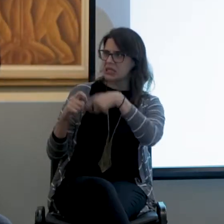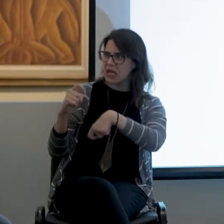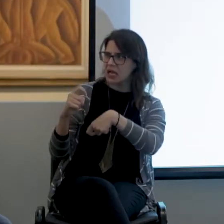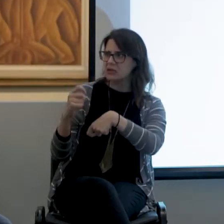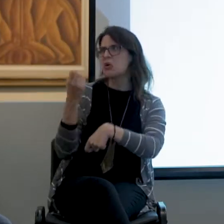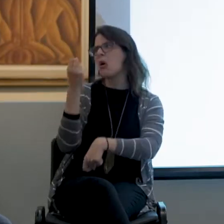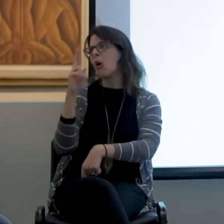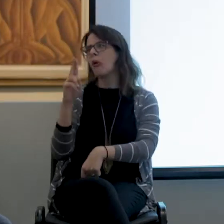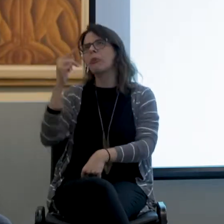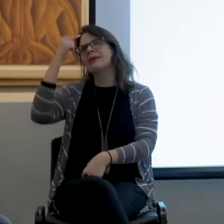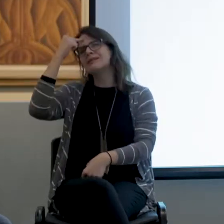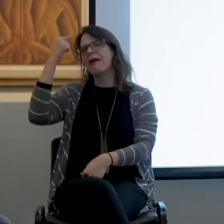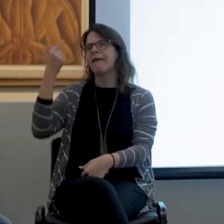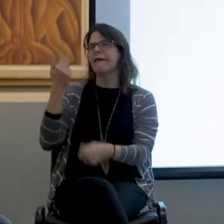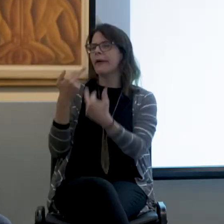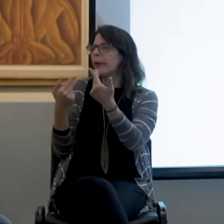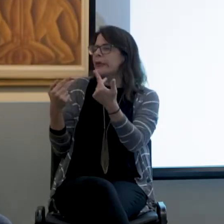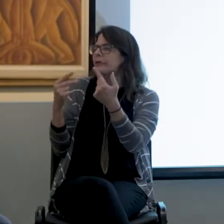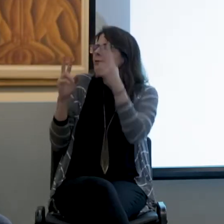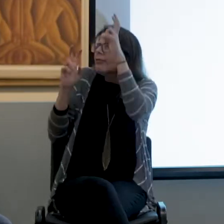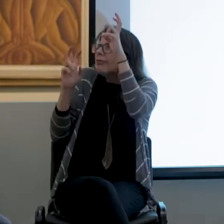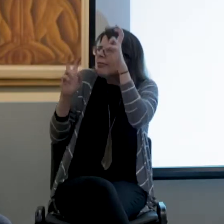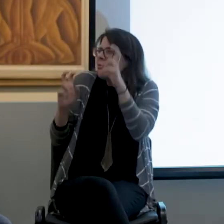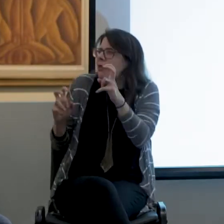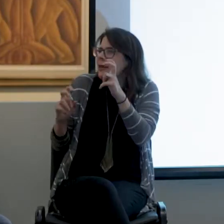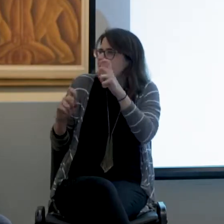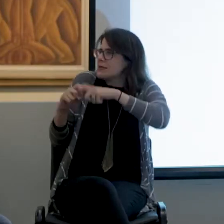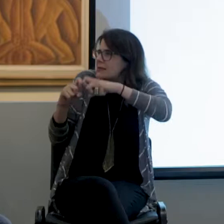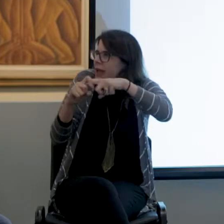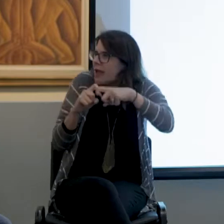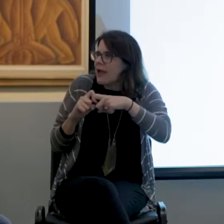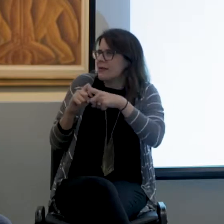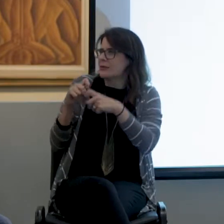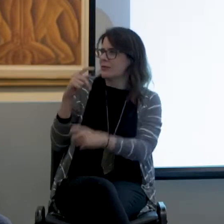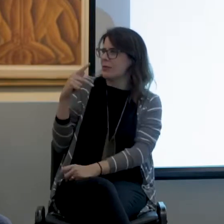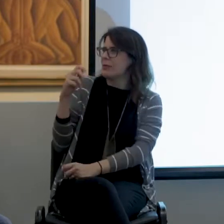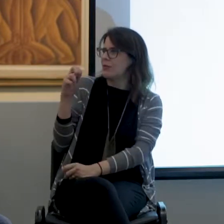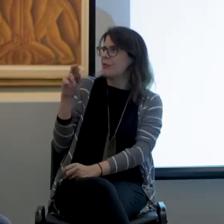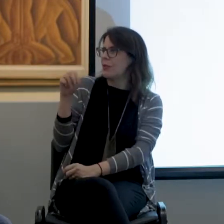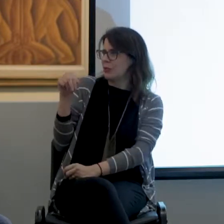pornografia, como é que chama aquilo? O que foi acusado o cara lá,